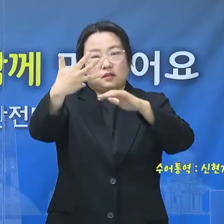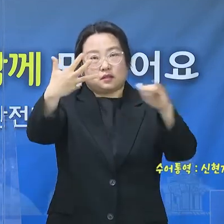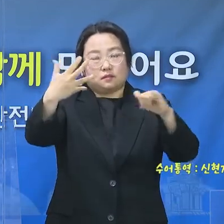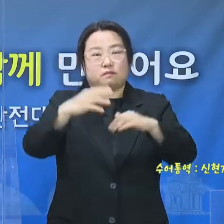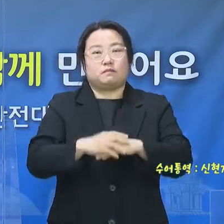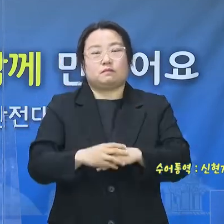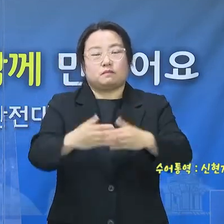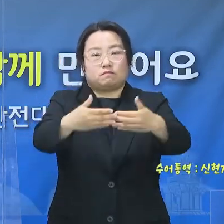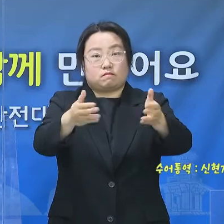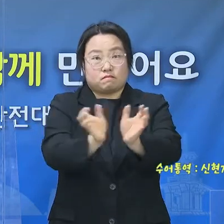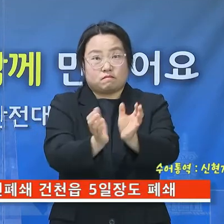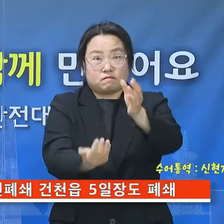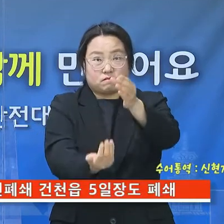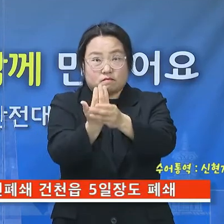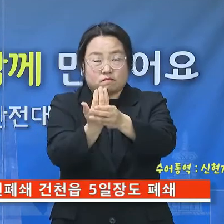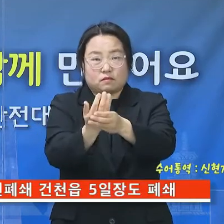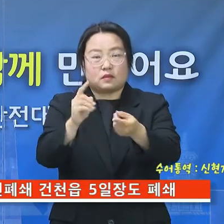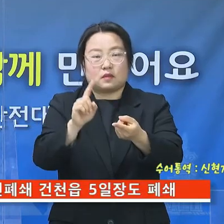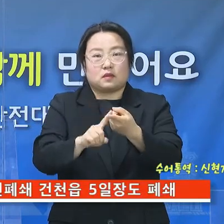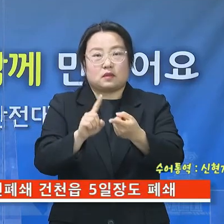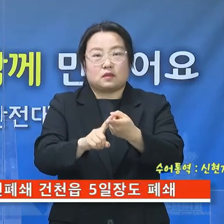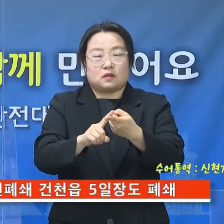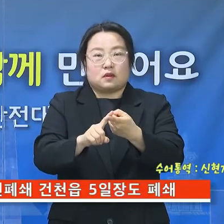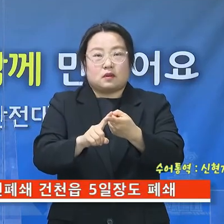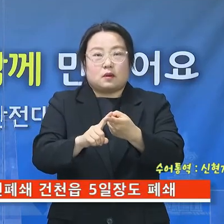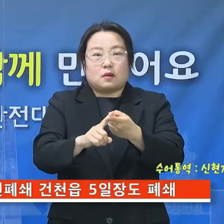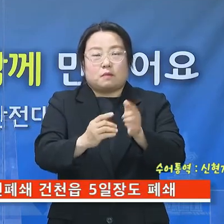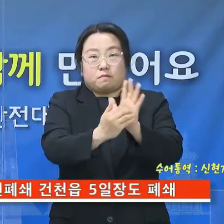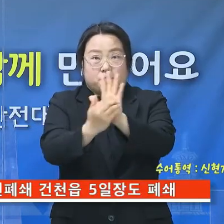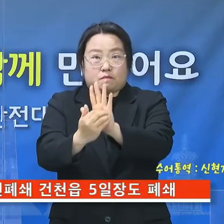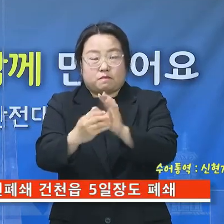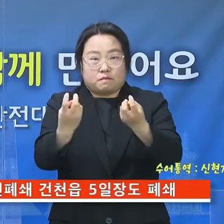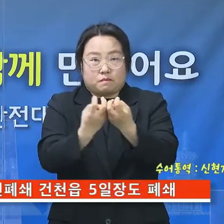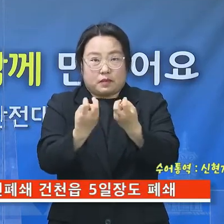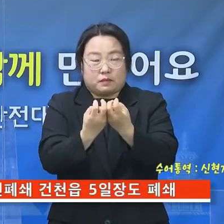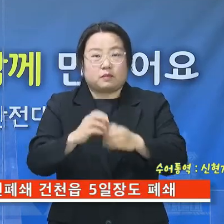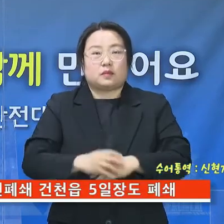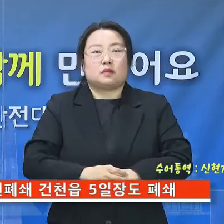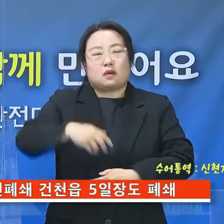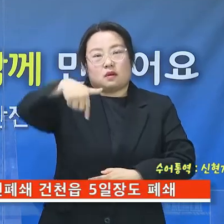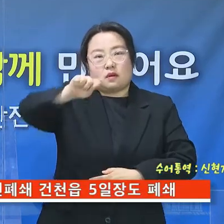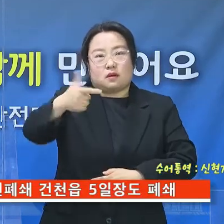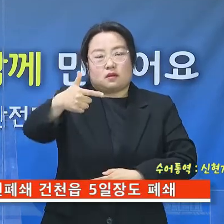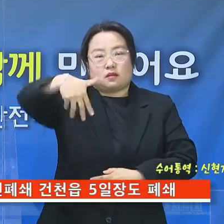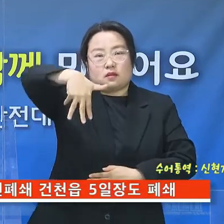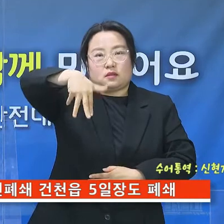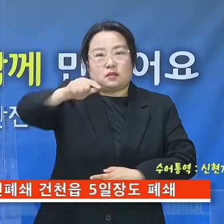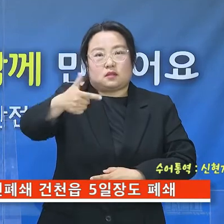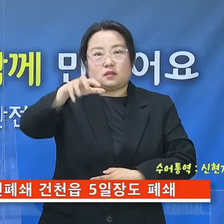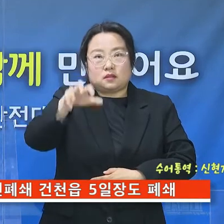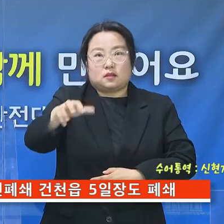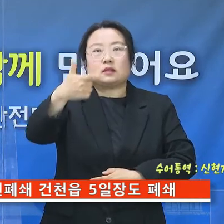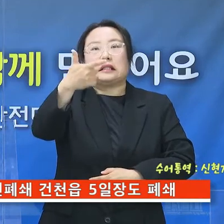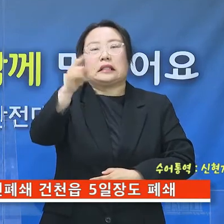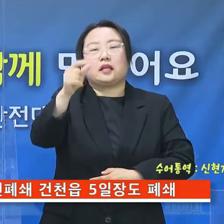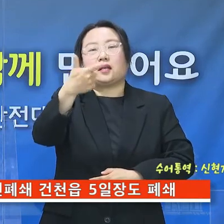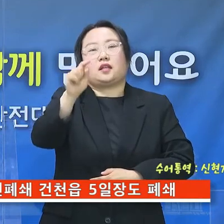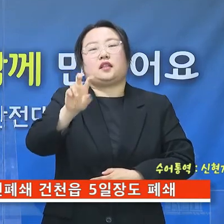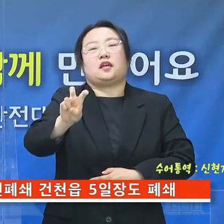집단 감염에 따른 강력 방역 조치로 우리 씨는 건천 지역의 그리고 내남면 지역에